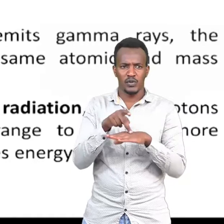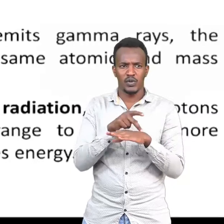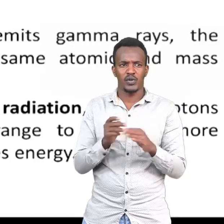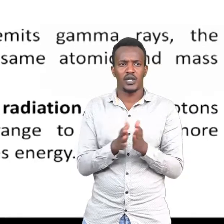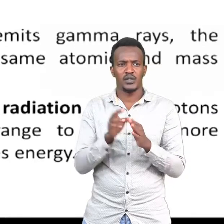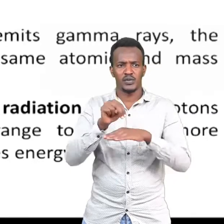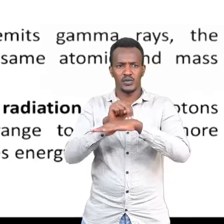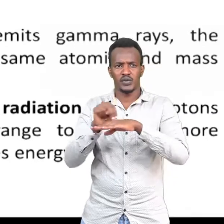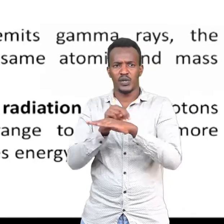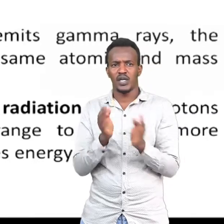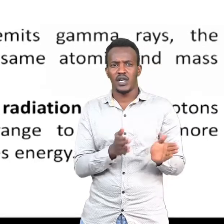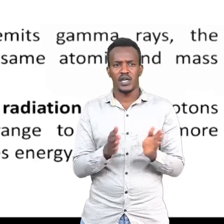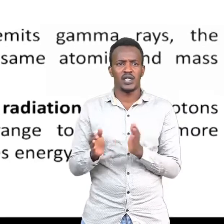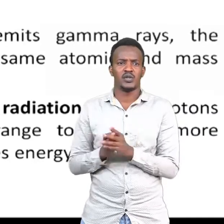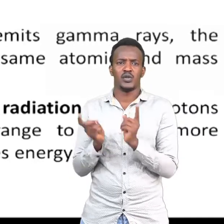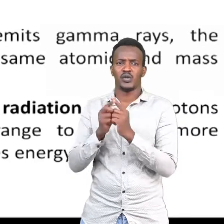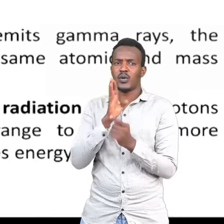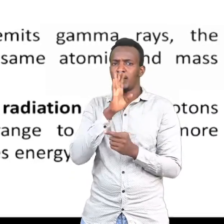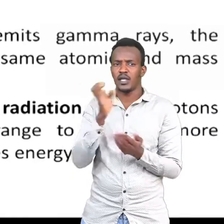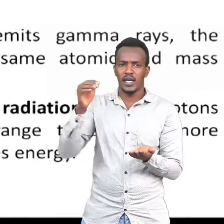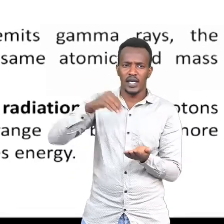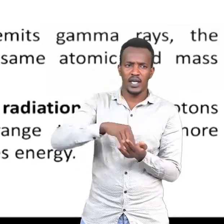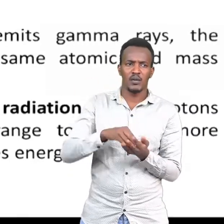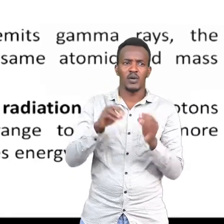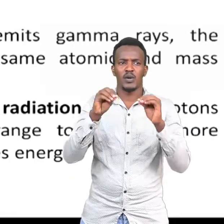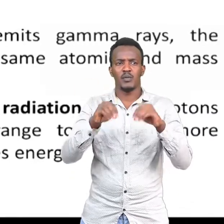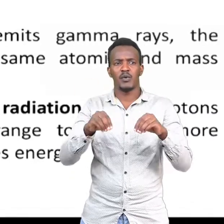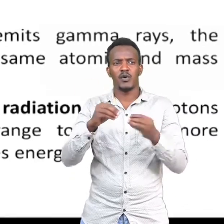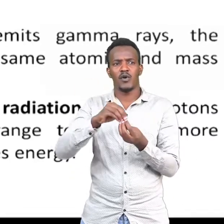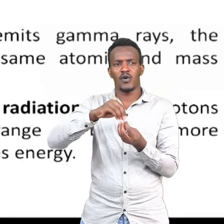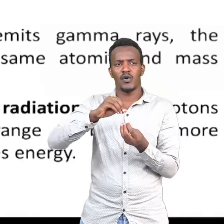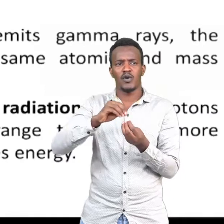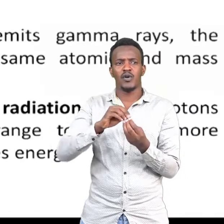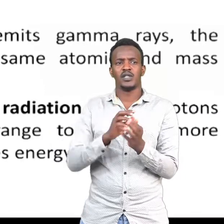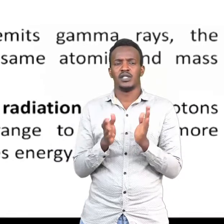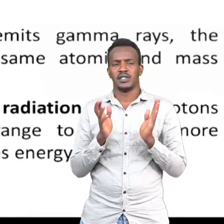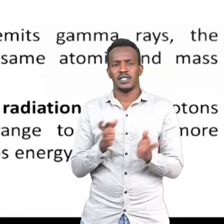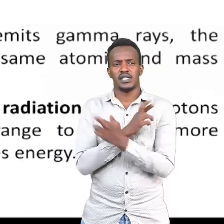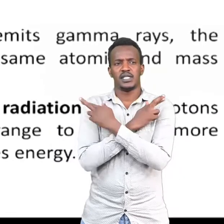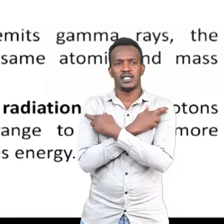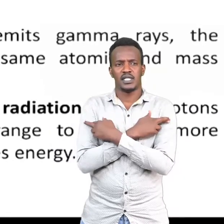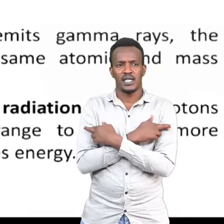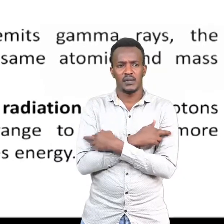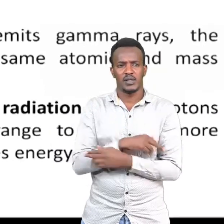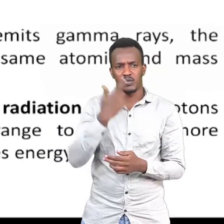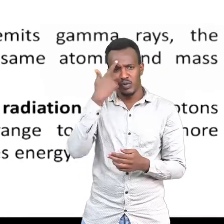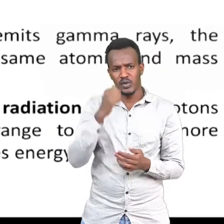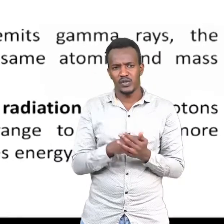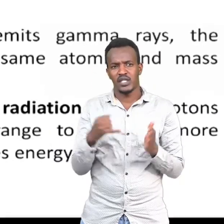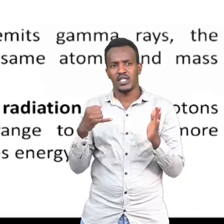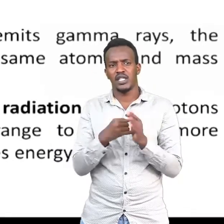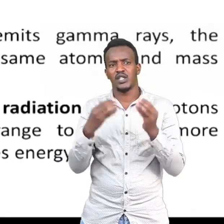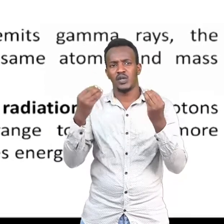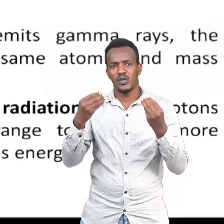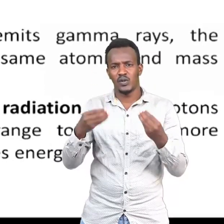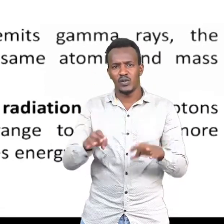markaasi neutronadi to become more stable say u noqoto markaasi nucleus degan ilaa nucleus radiation ka sameeyo samaynuri waxa